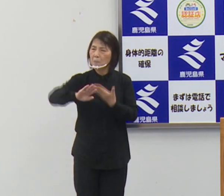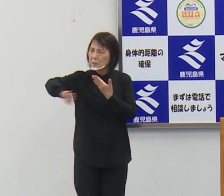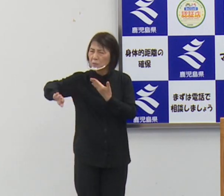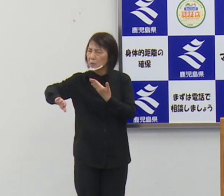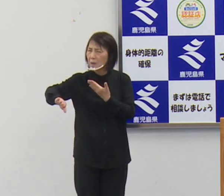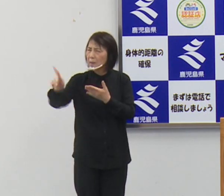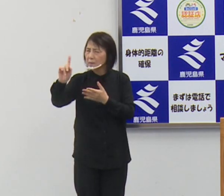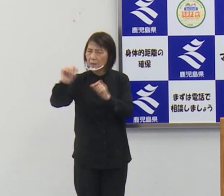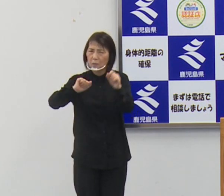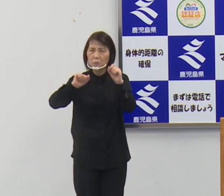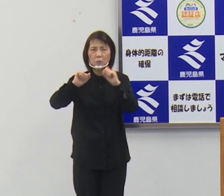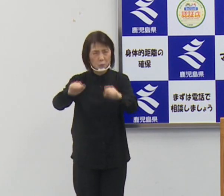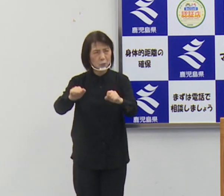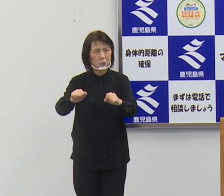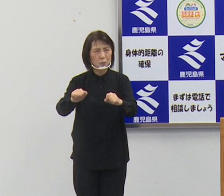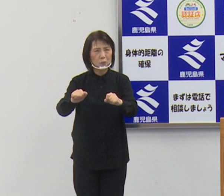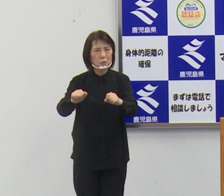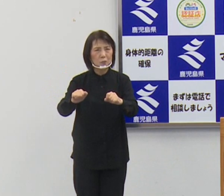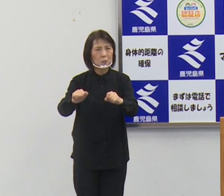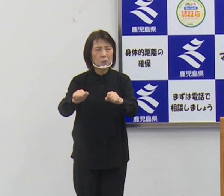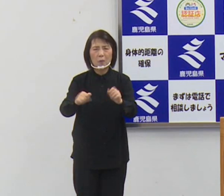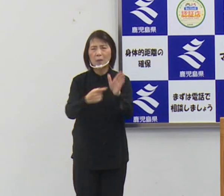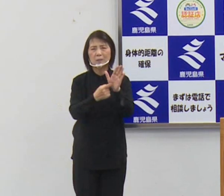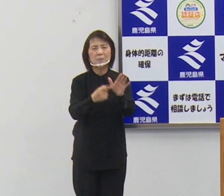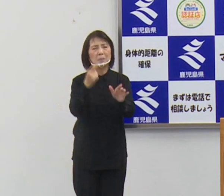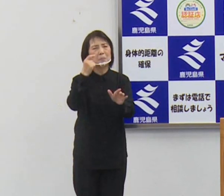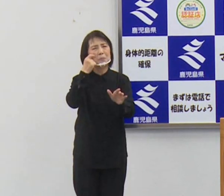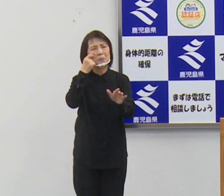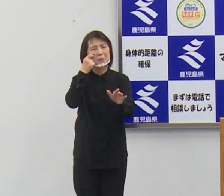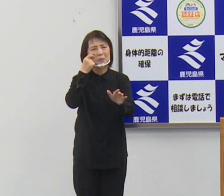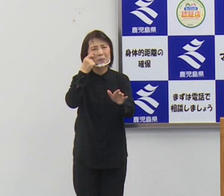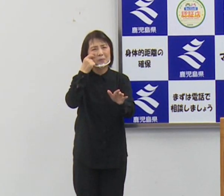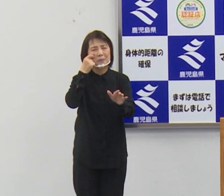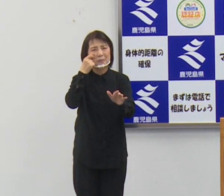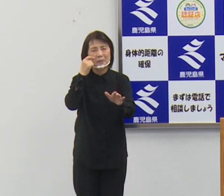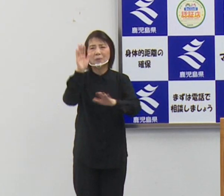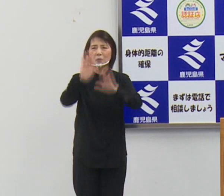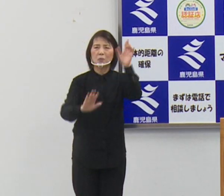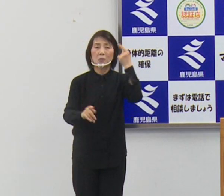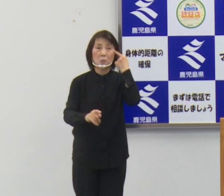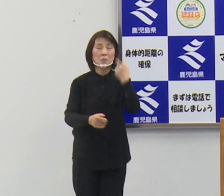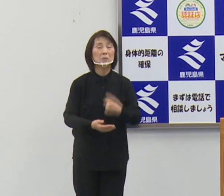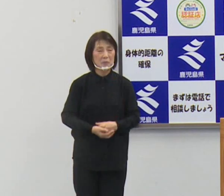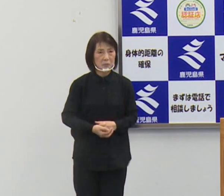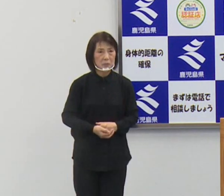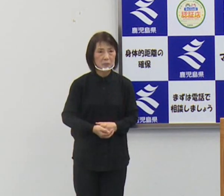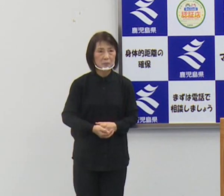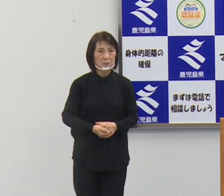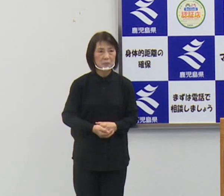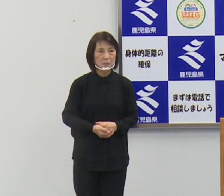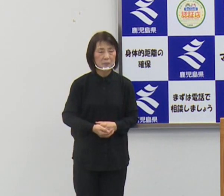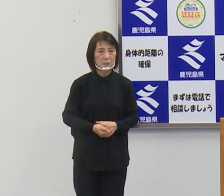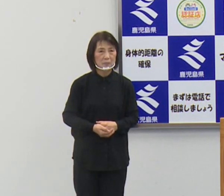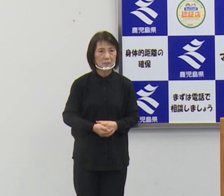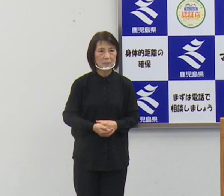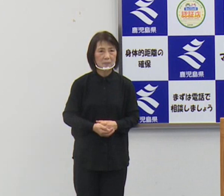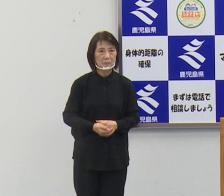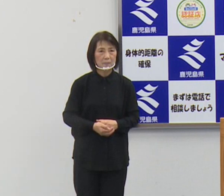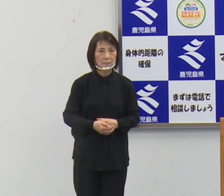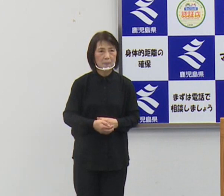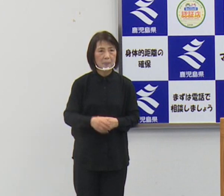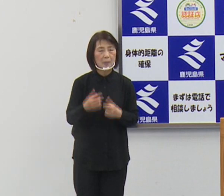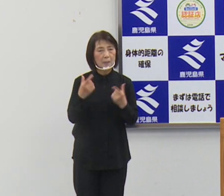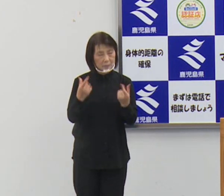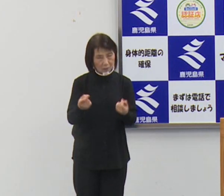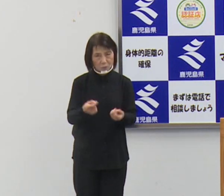は根拠がないっていうかですね、根拠を示せない以上は難しいんではないかなと思っておりますので、その部分については政府の方でそういったことを示